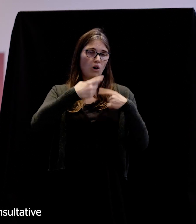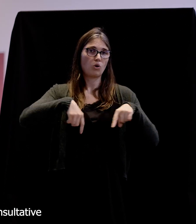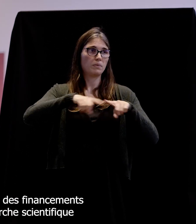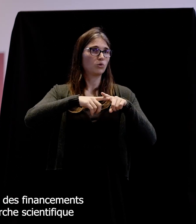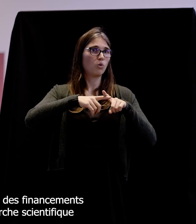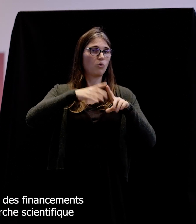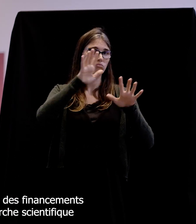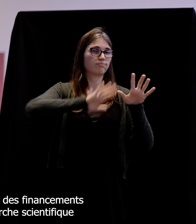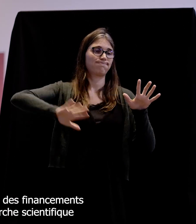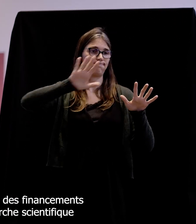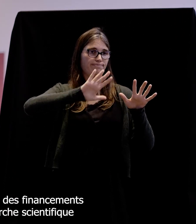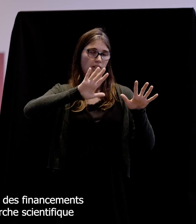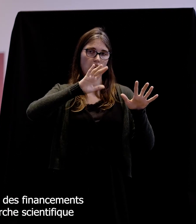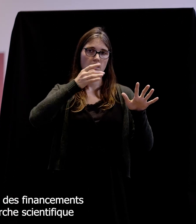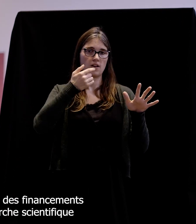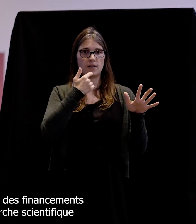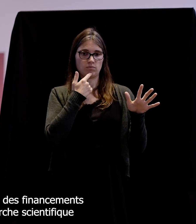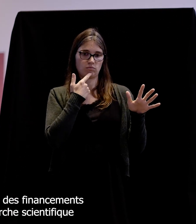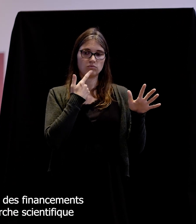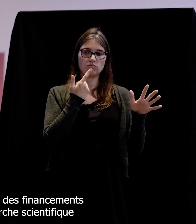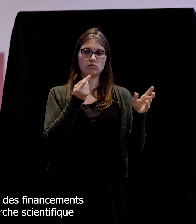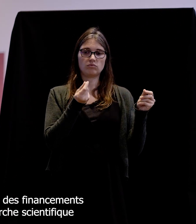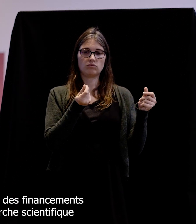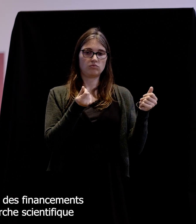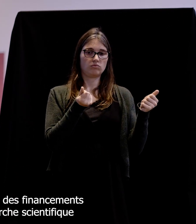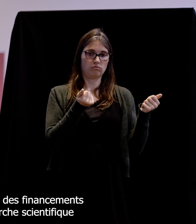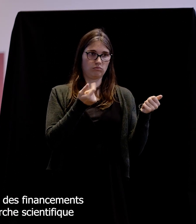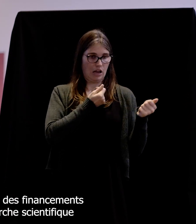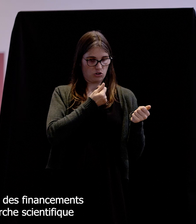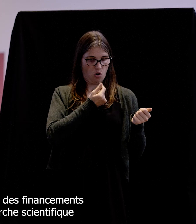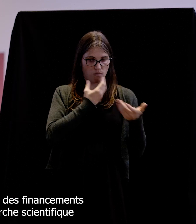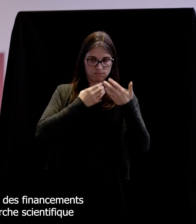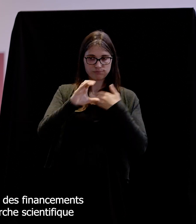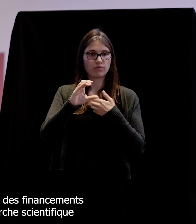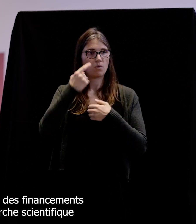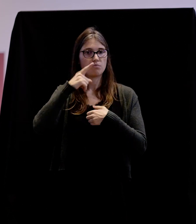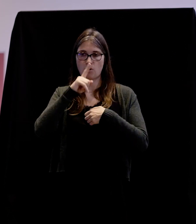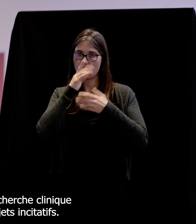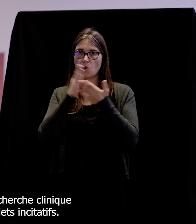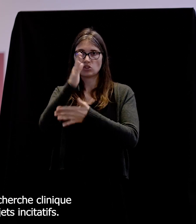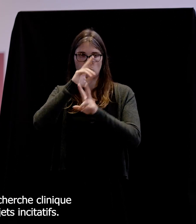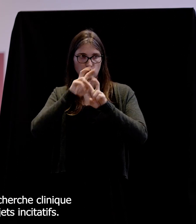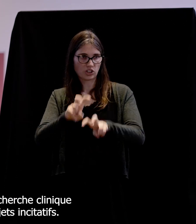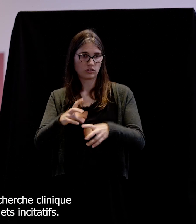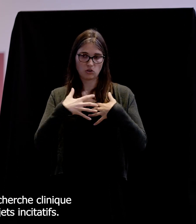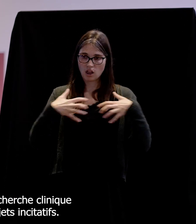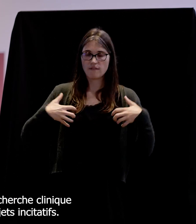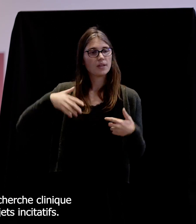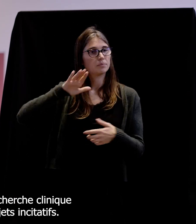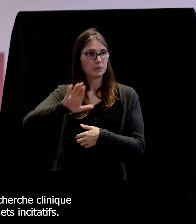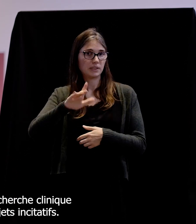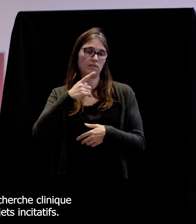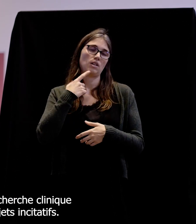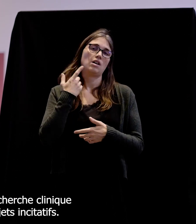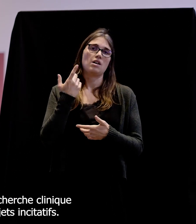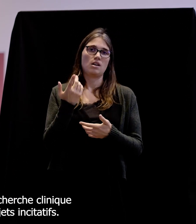consultative qui permet de donner des financements de projets de recherche scientifique et de projets de recherche